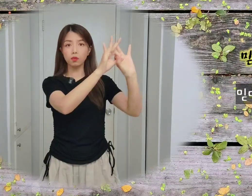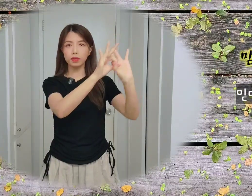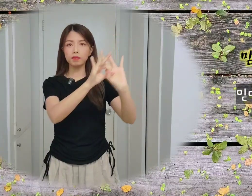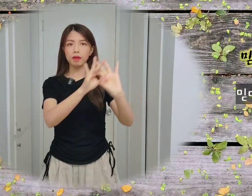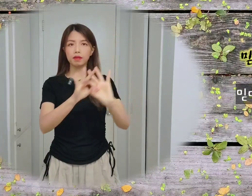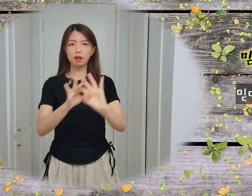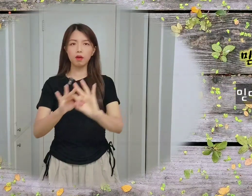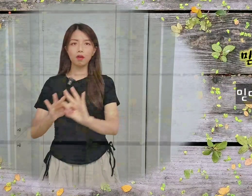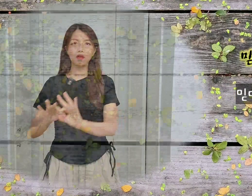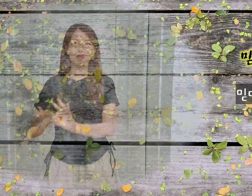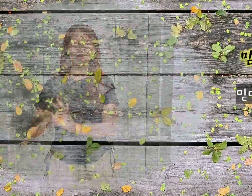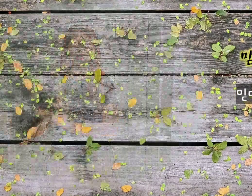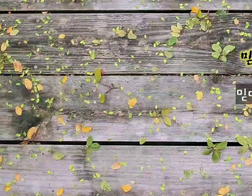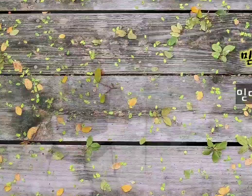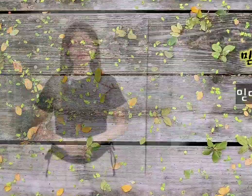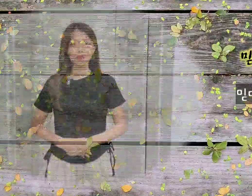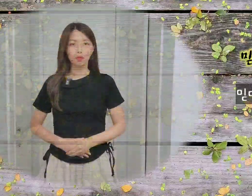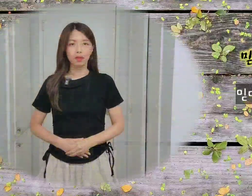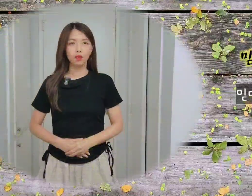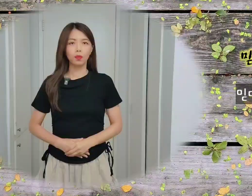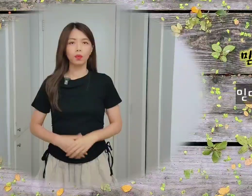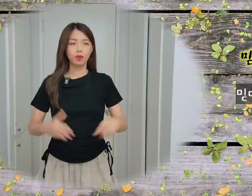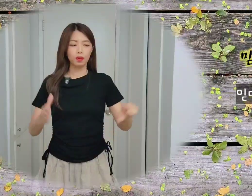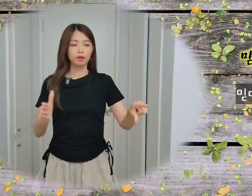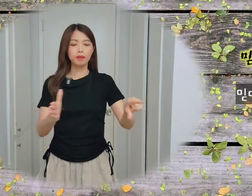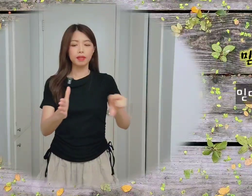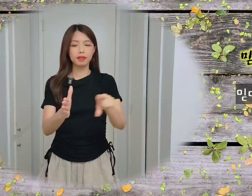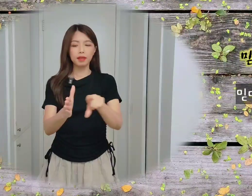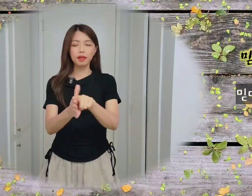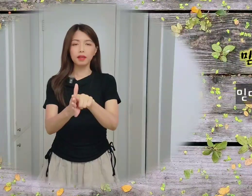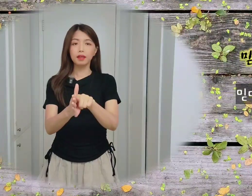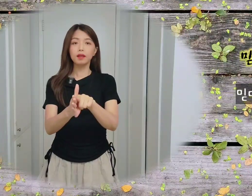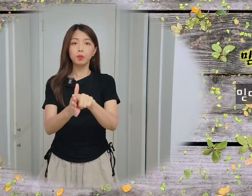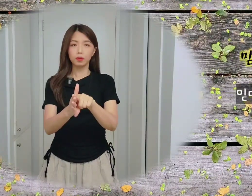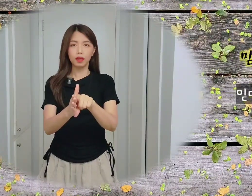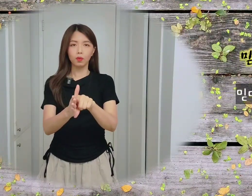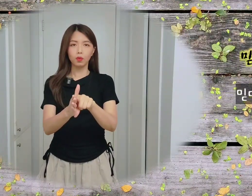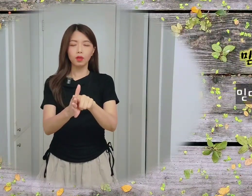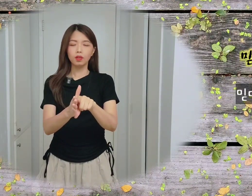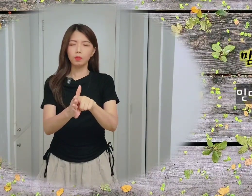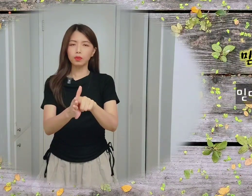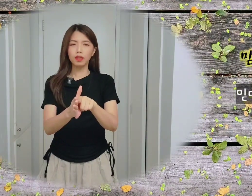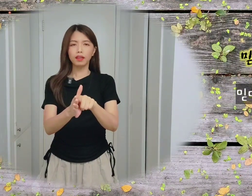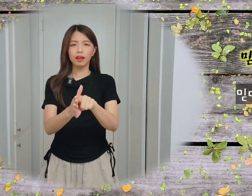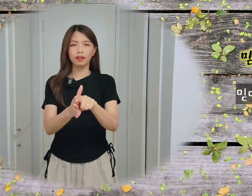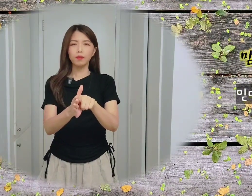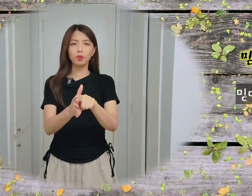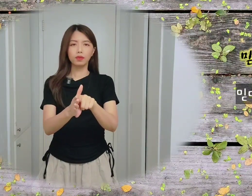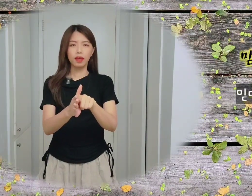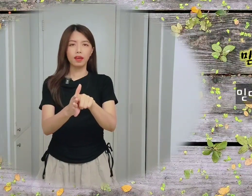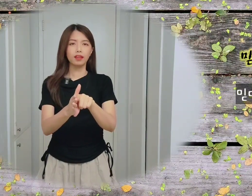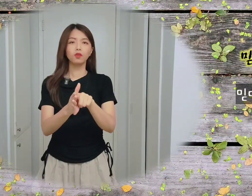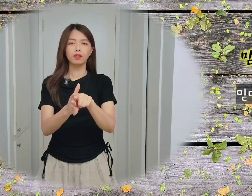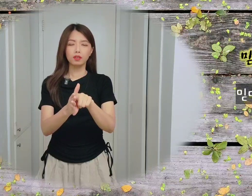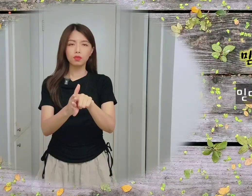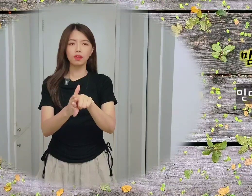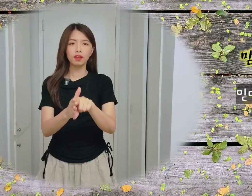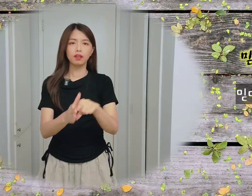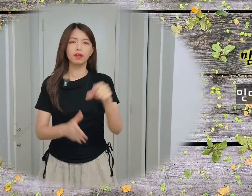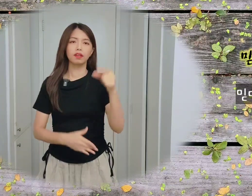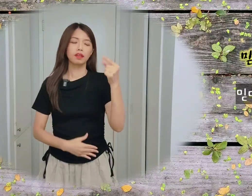믿는다면서, 계속 믿으면서, 믿지 못했고, 믿지 못했고, 못하다, 난 못해 이런